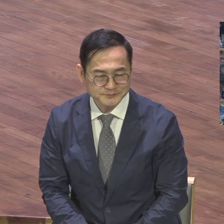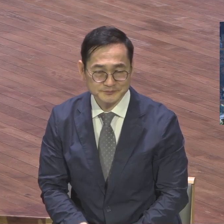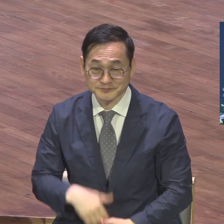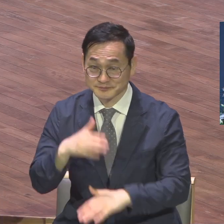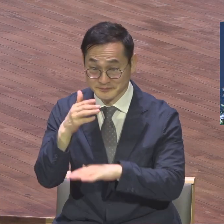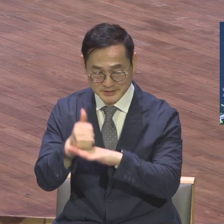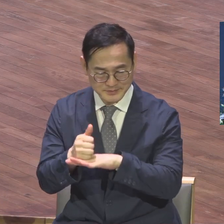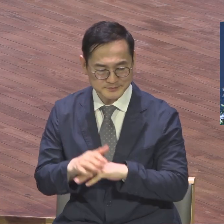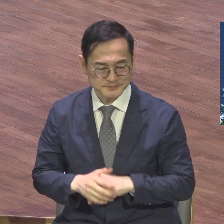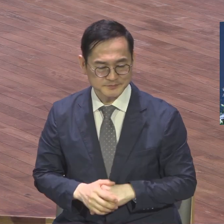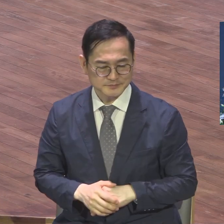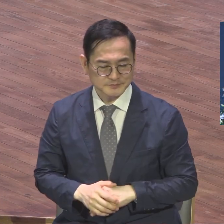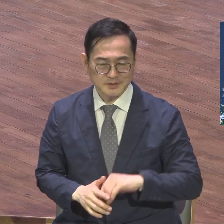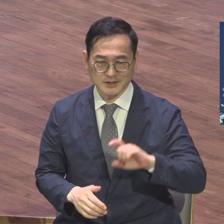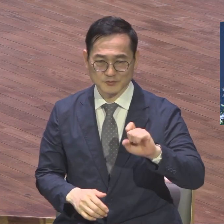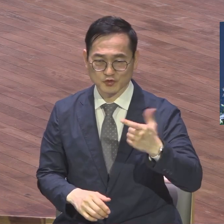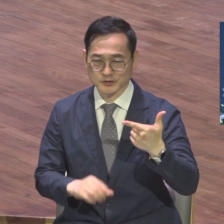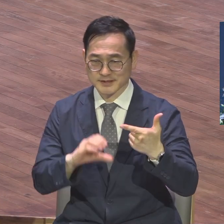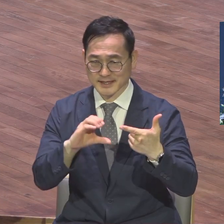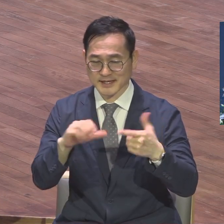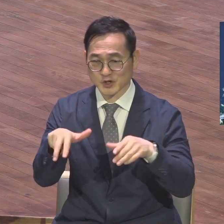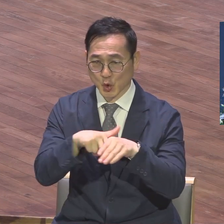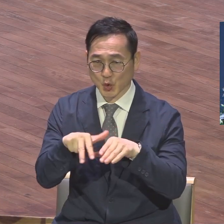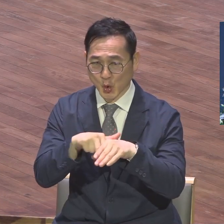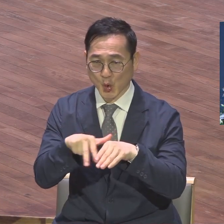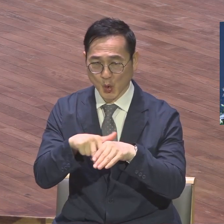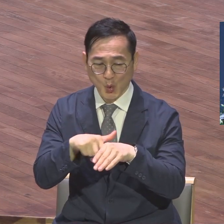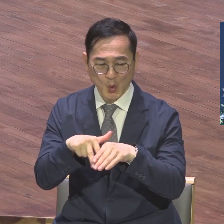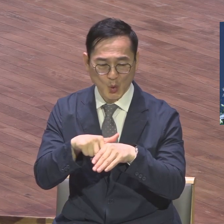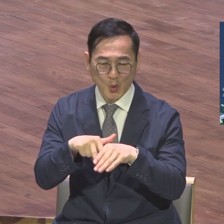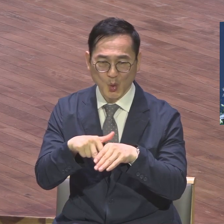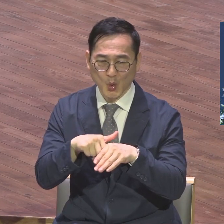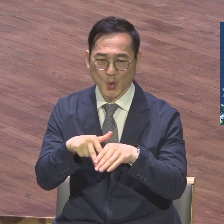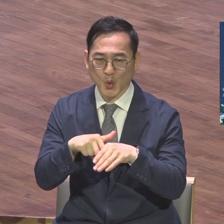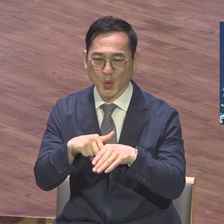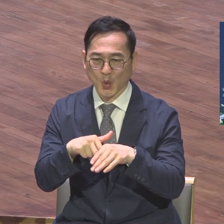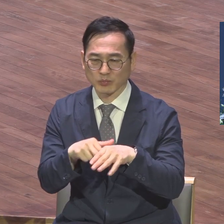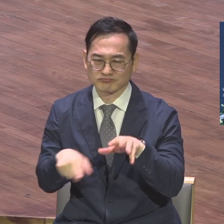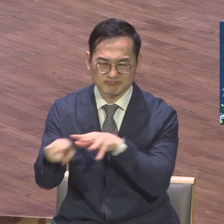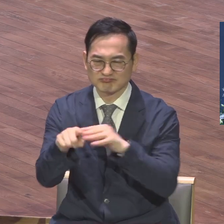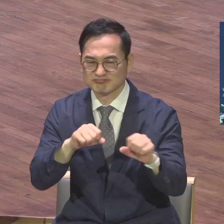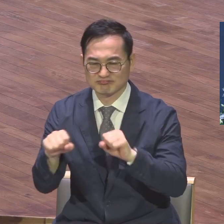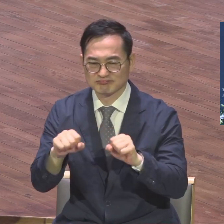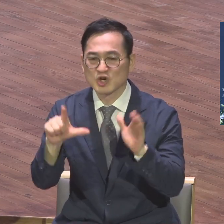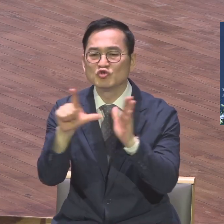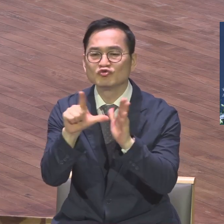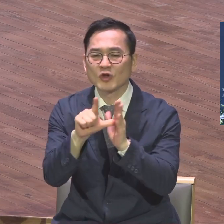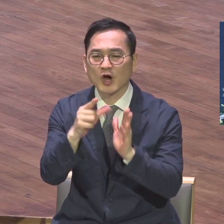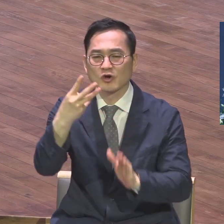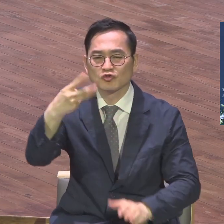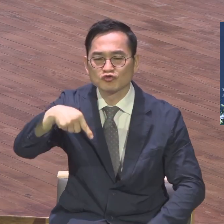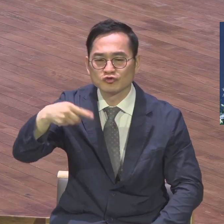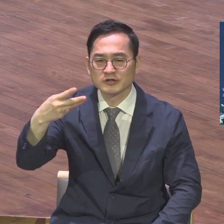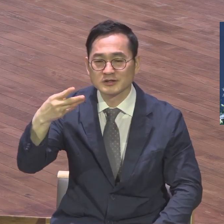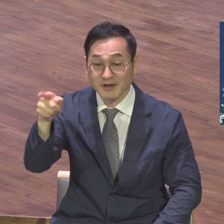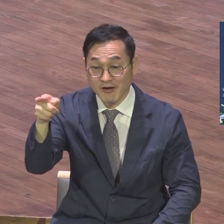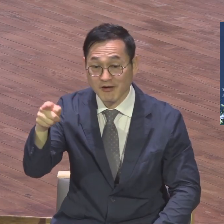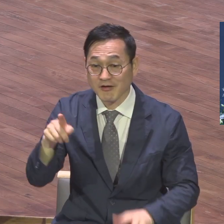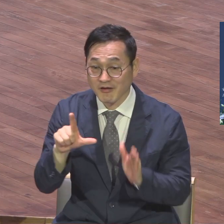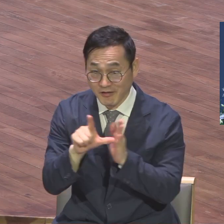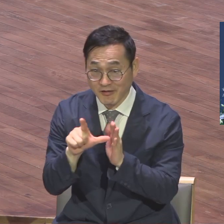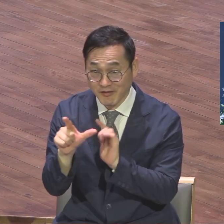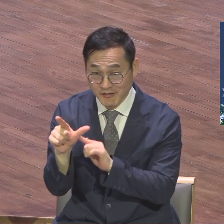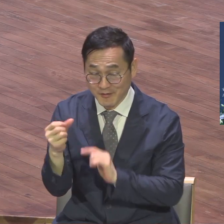16세기 종교개혁의 기치를 높이 들었던 마틴 루터 그분 이런 말을 했어요. 그리스도인은